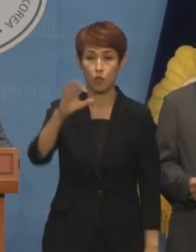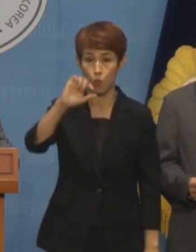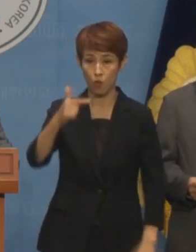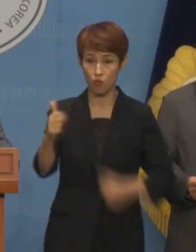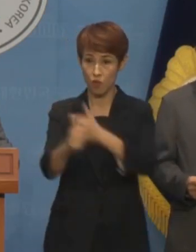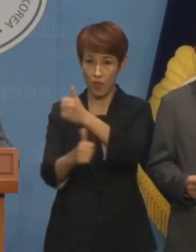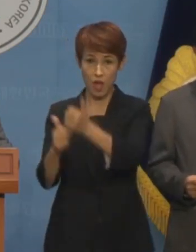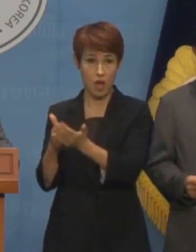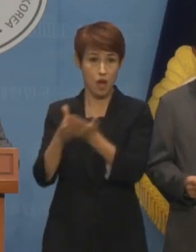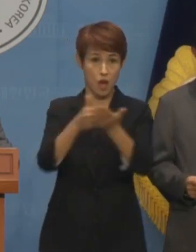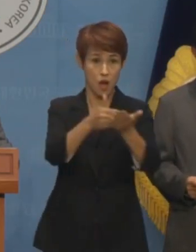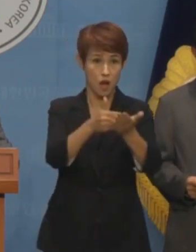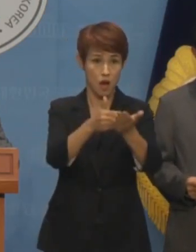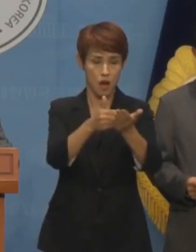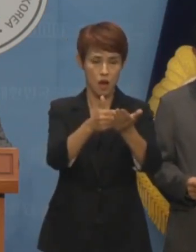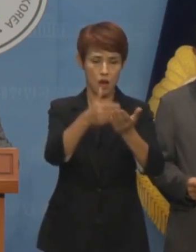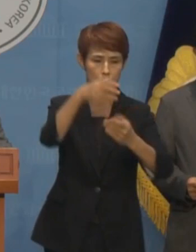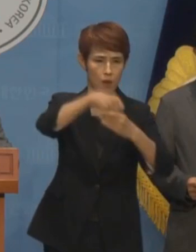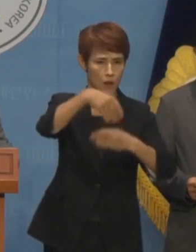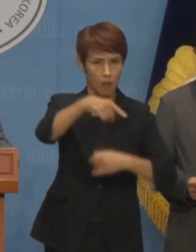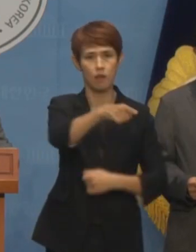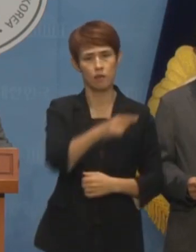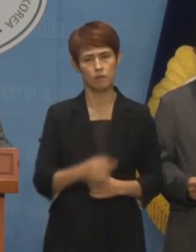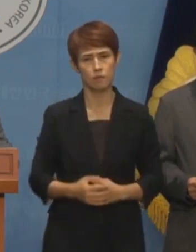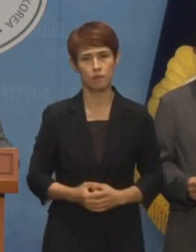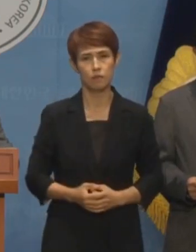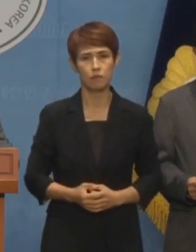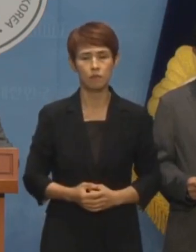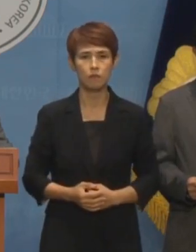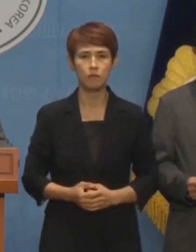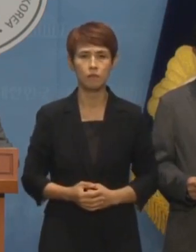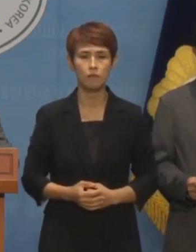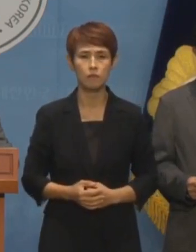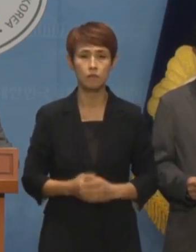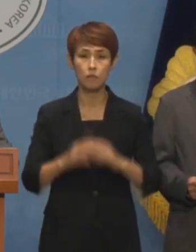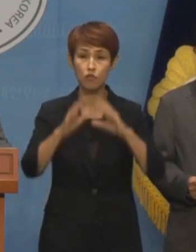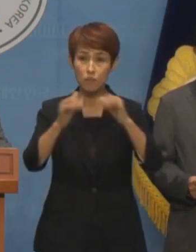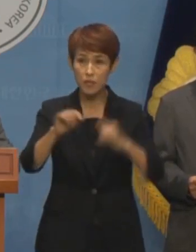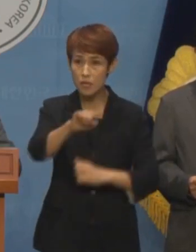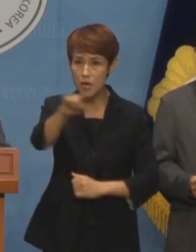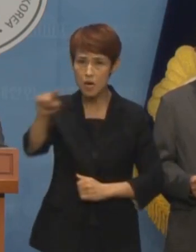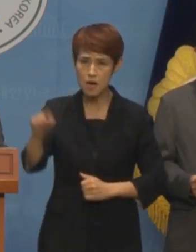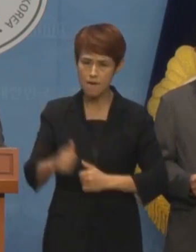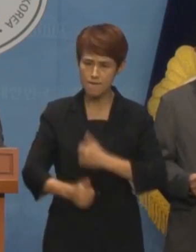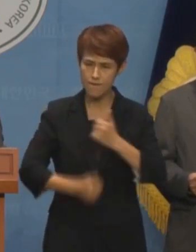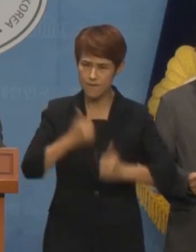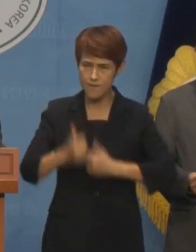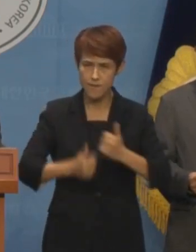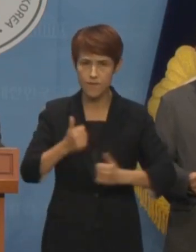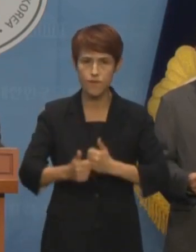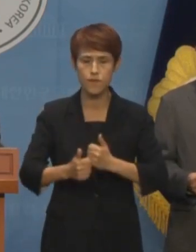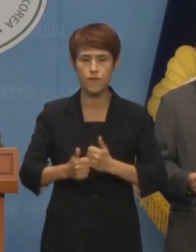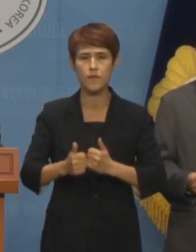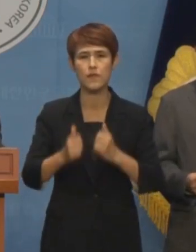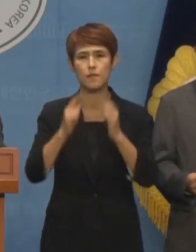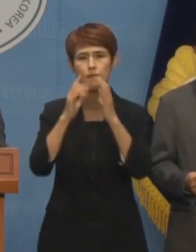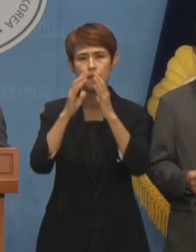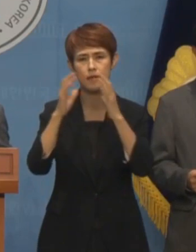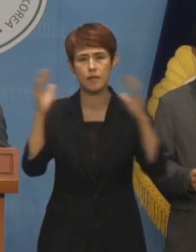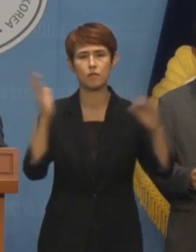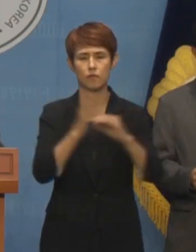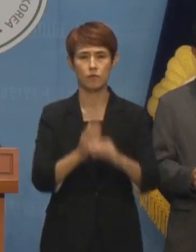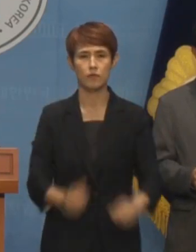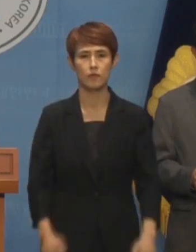의결서도 처리하지 않고 있습니다. 그 사이 국민적 분노와 시름만 나날이 거세지고